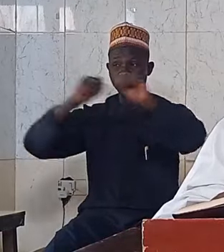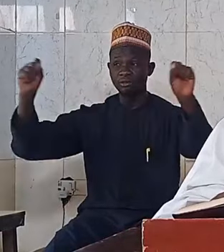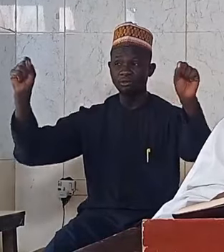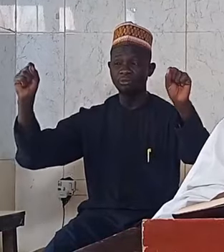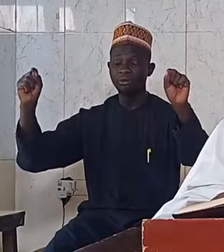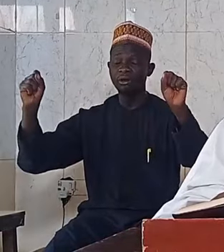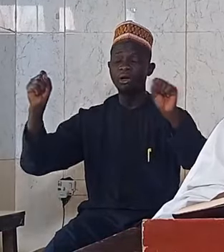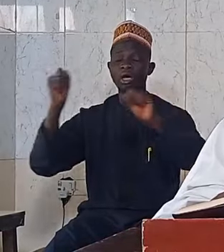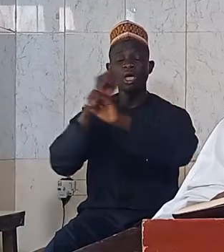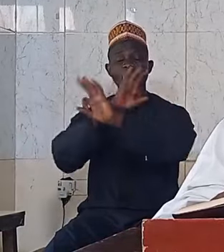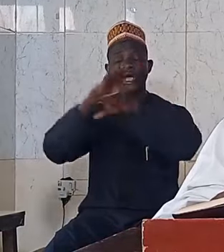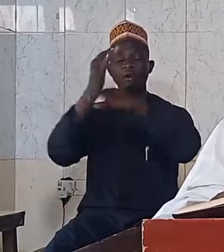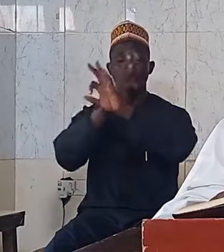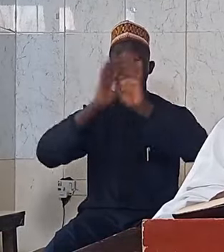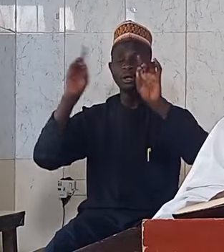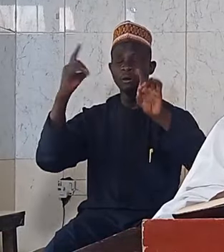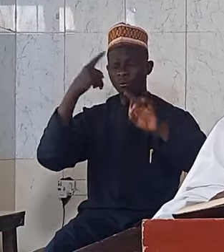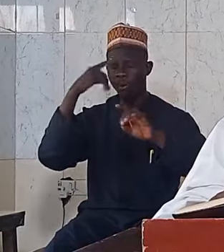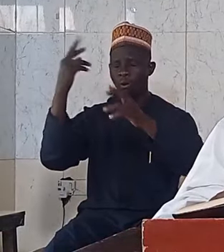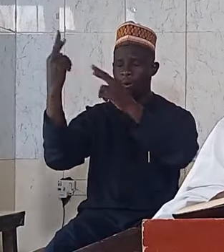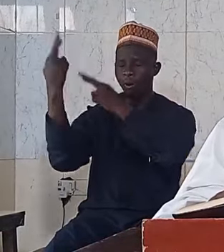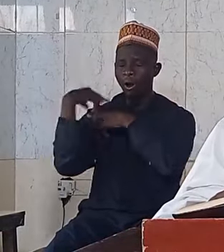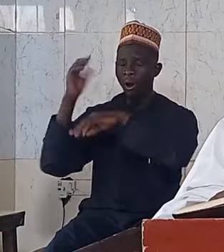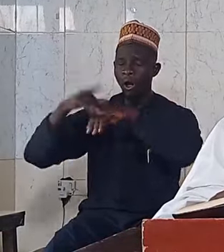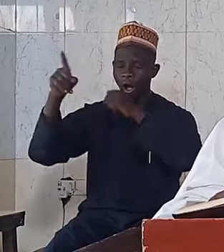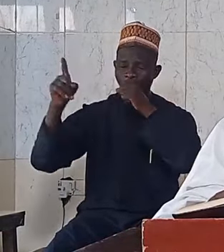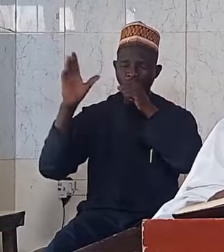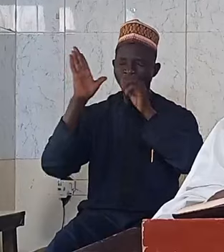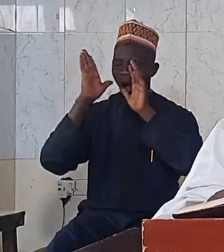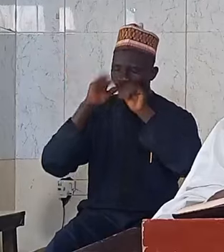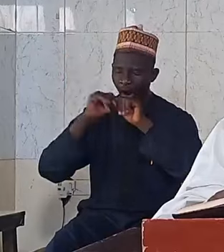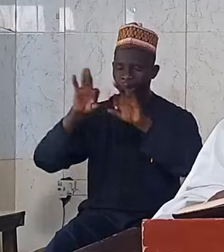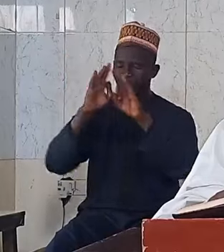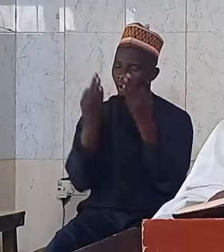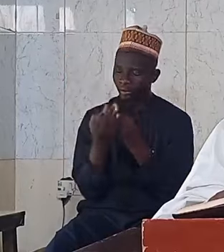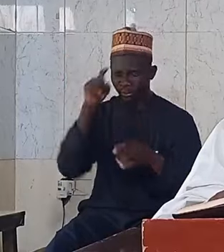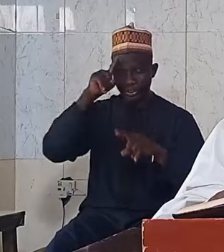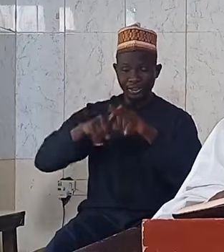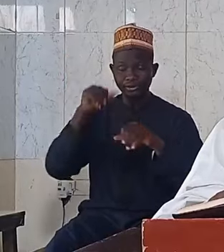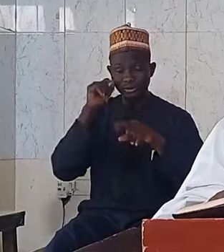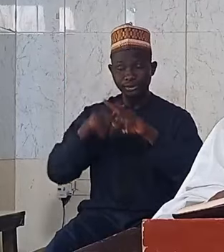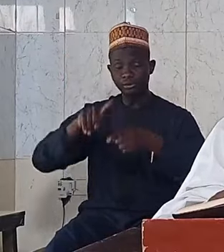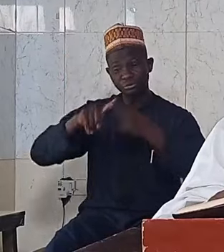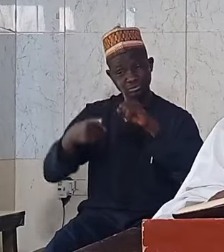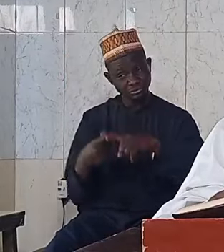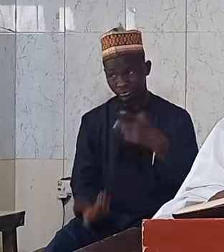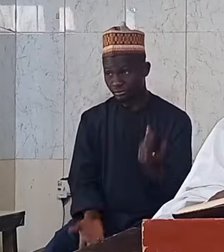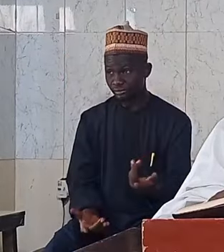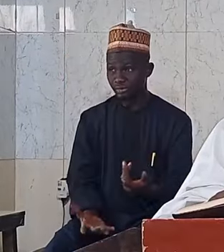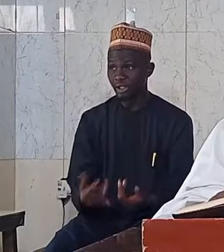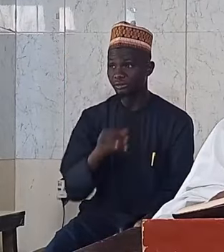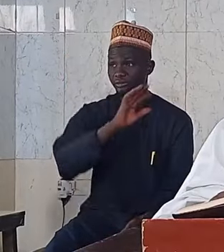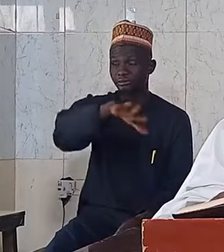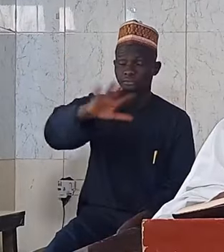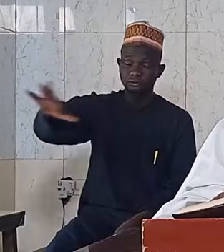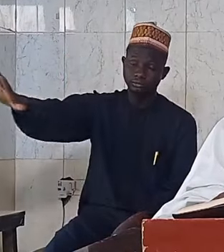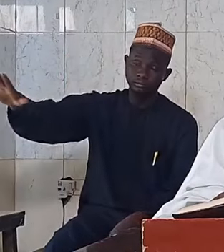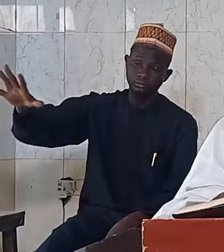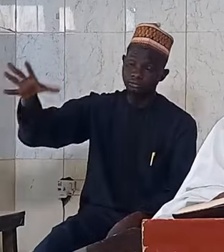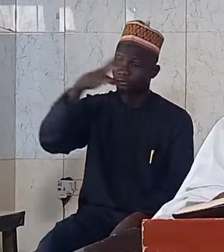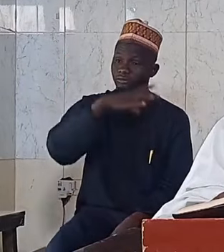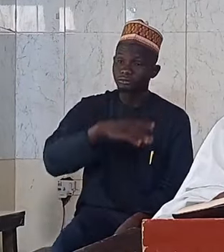ga waɗanda nauyin su ke kanku sune alatiku iyalanku ƴan uwanku da kuma ƴaƴanku